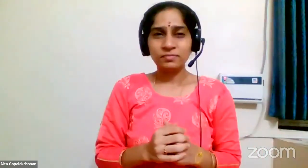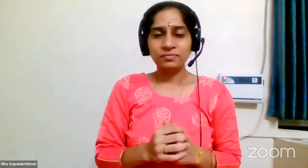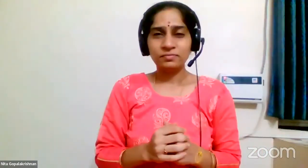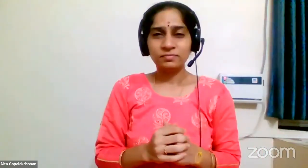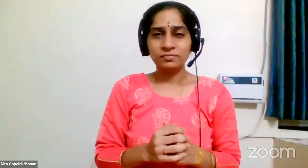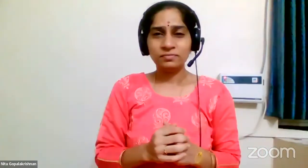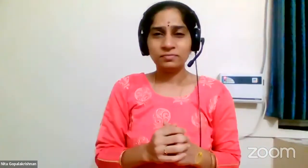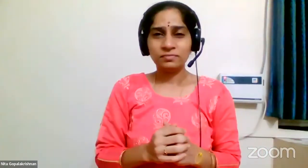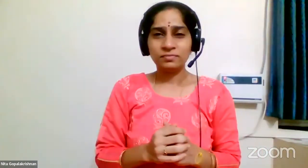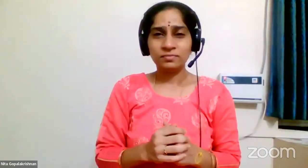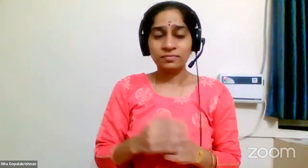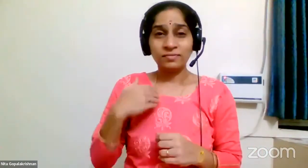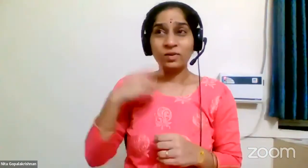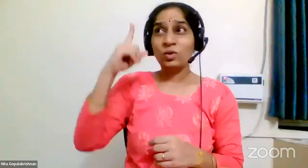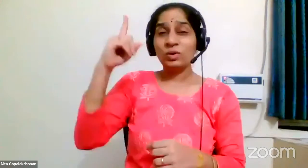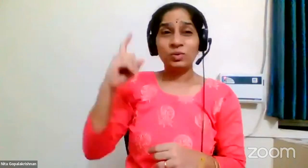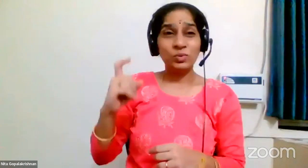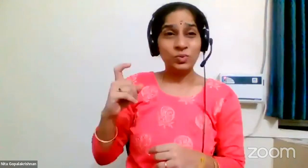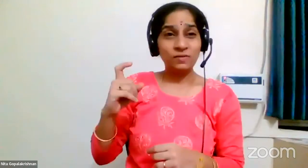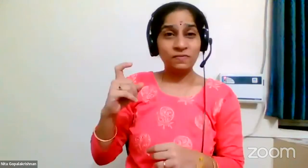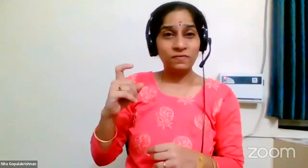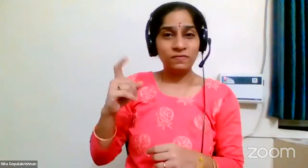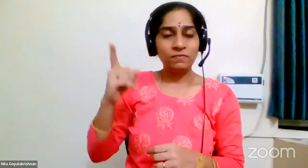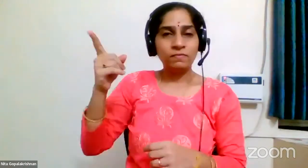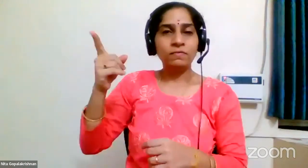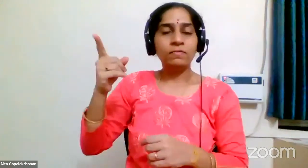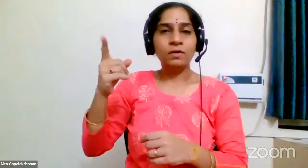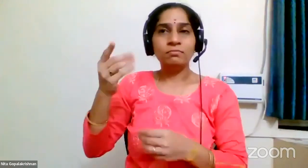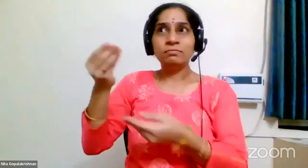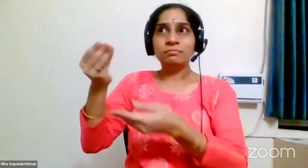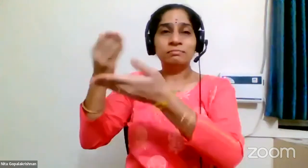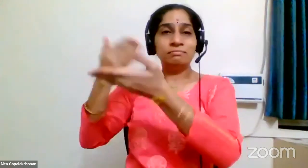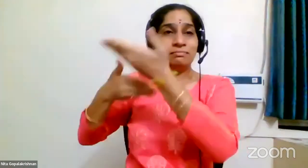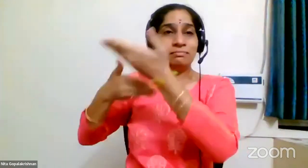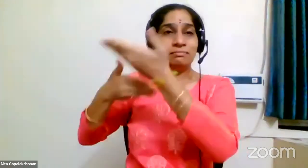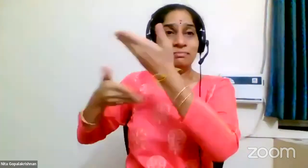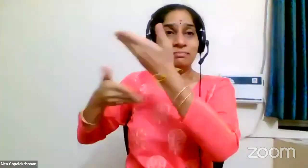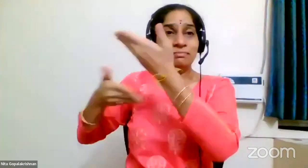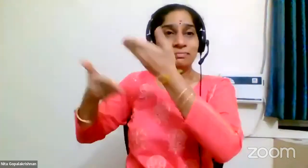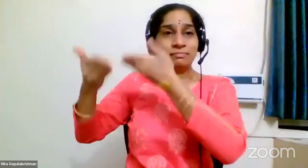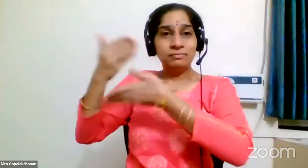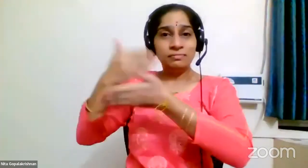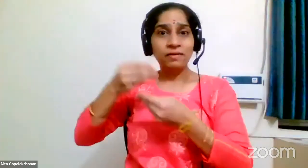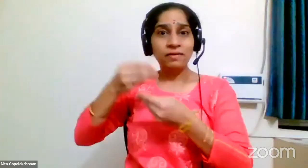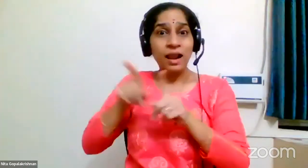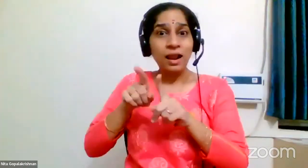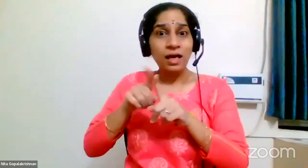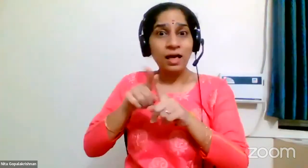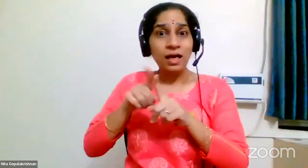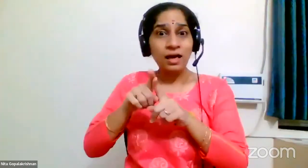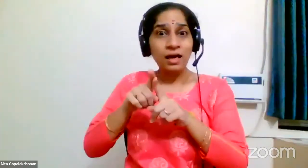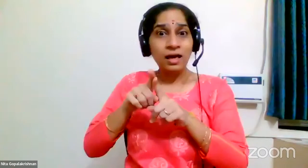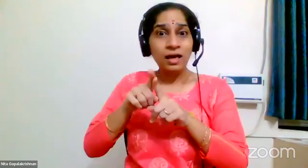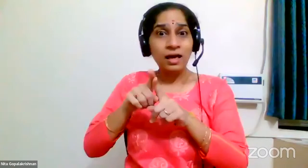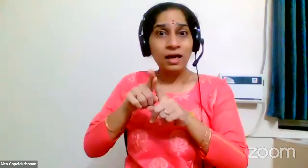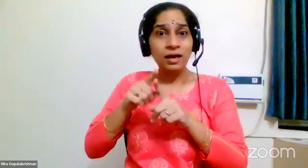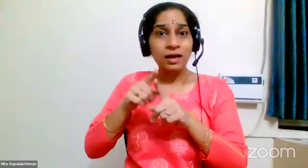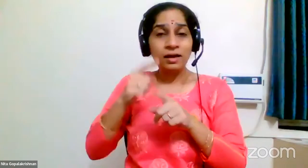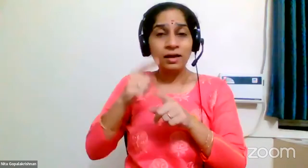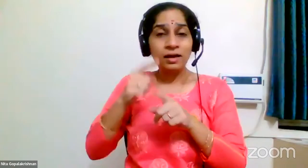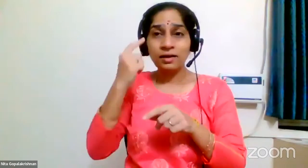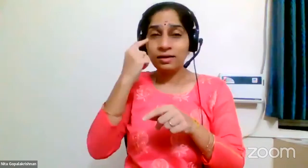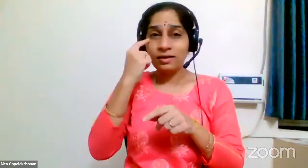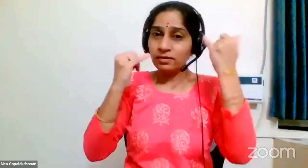और मेरे गुरुदेव ने मेरी आंखों में ज्ञान रूपी अंजन लगाया जिसके कारण मैं इस